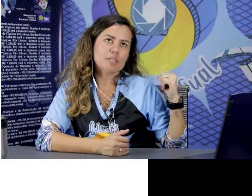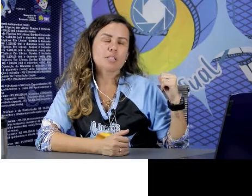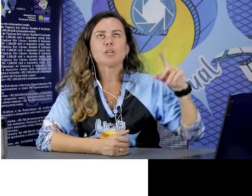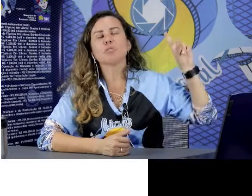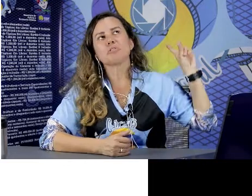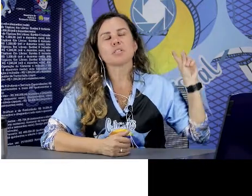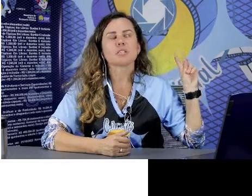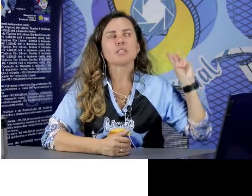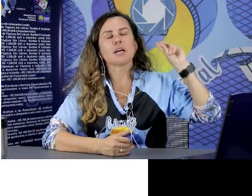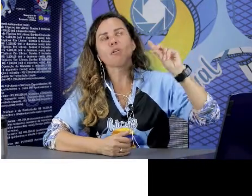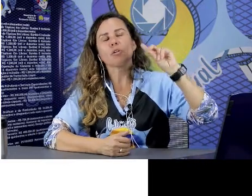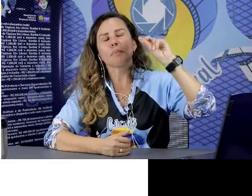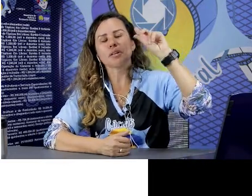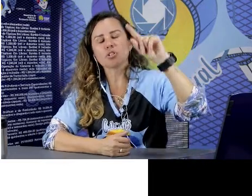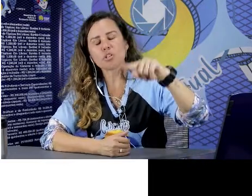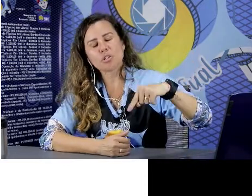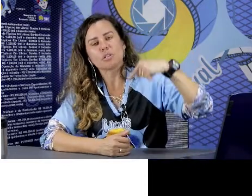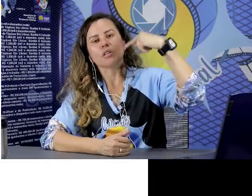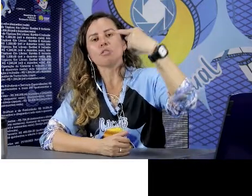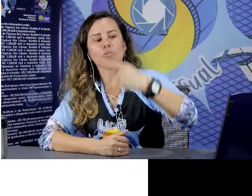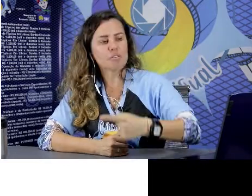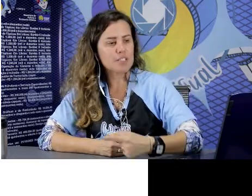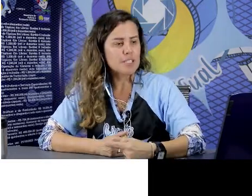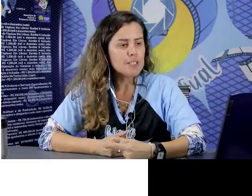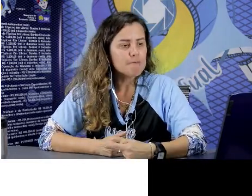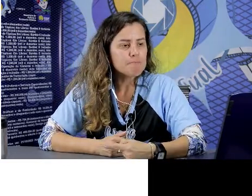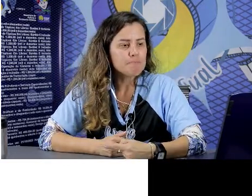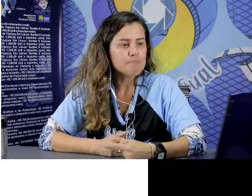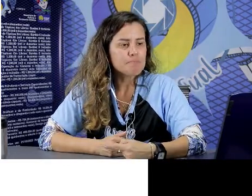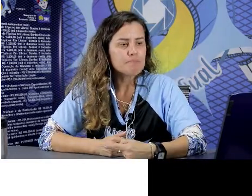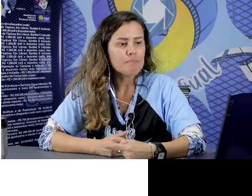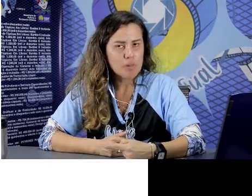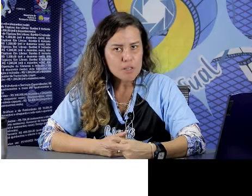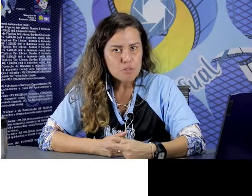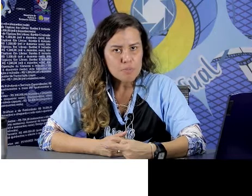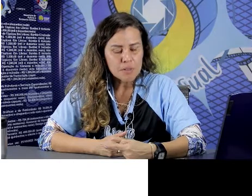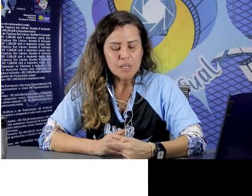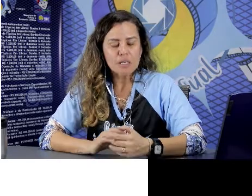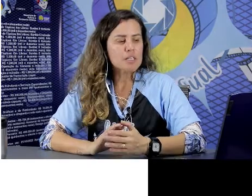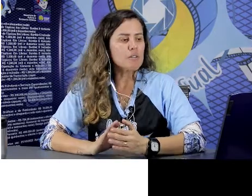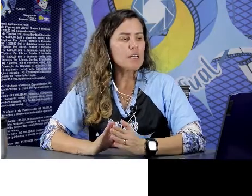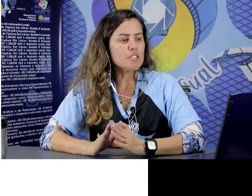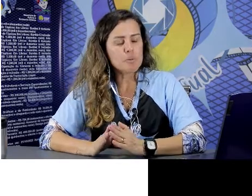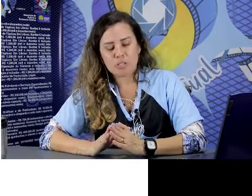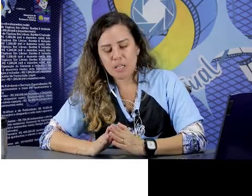aconteceu e eu fiz assim, agora eu aprendi e vou refazer, não é isso? Então, esses